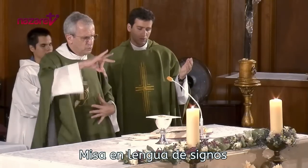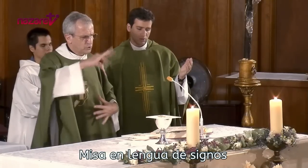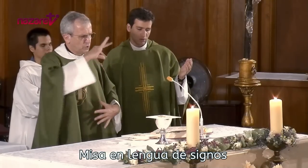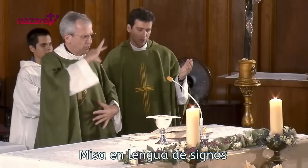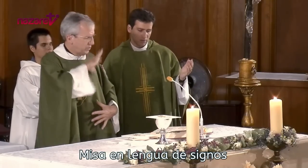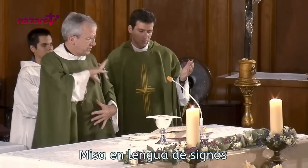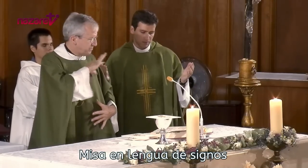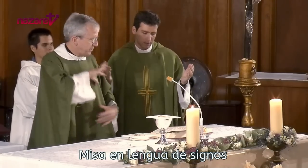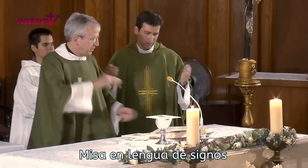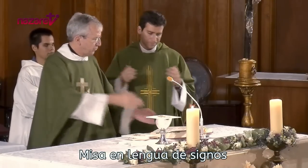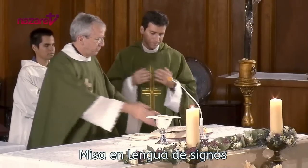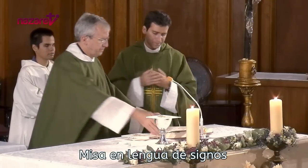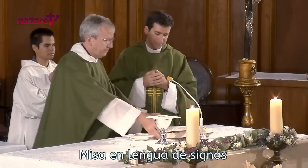solo Espíritu.